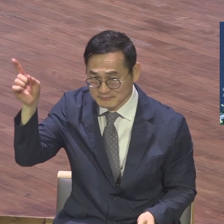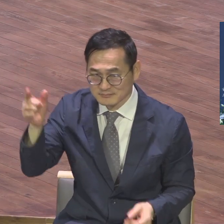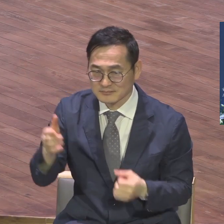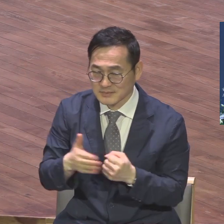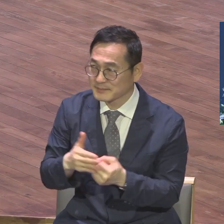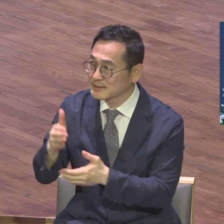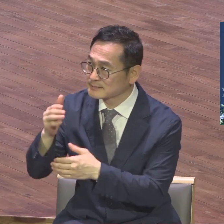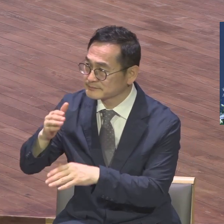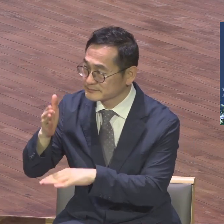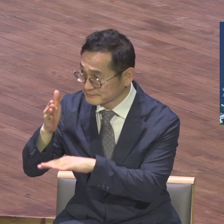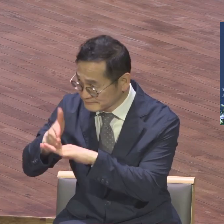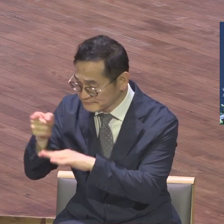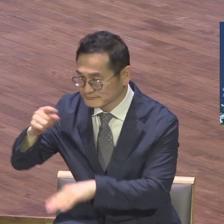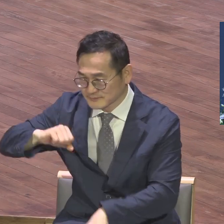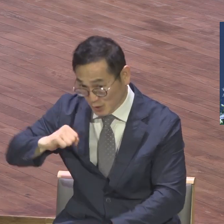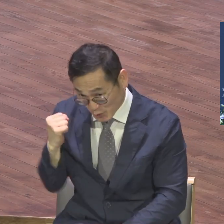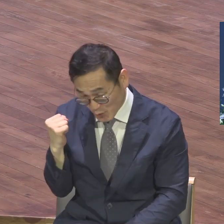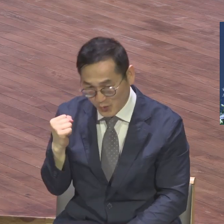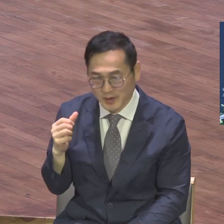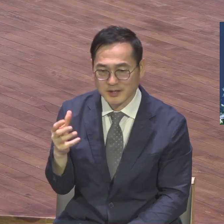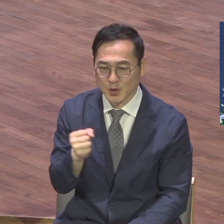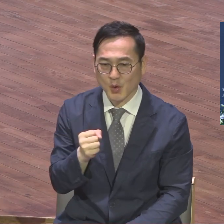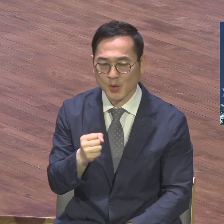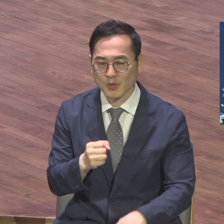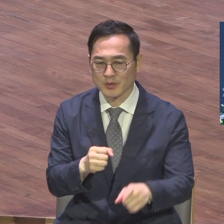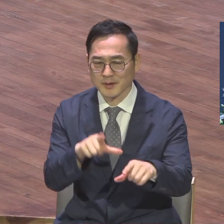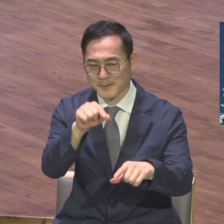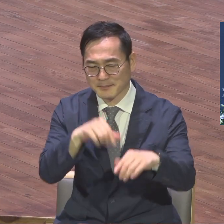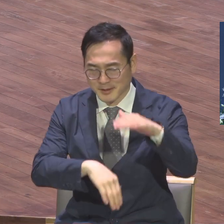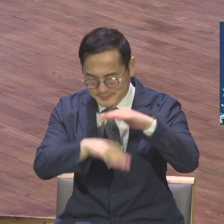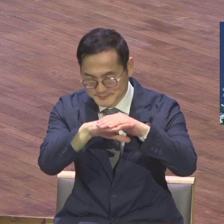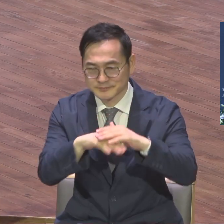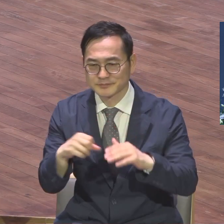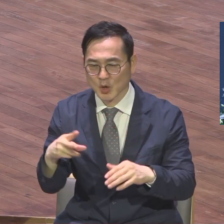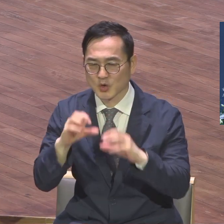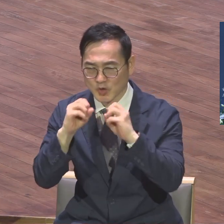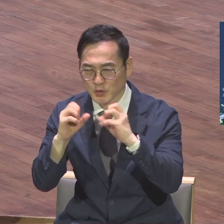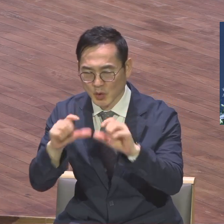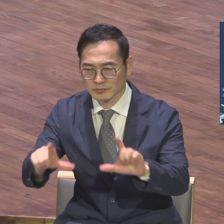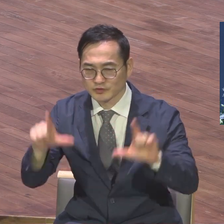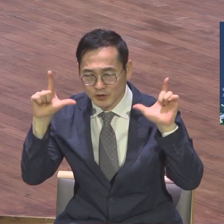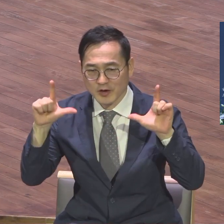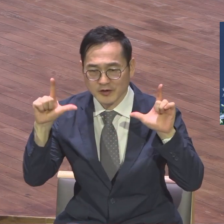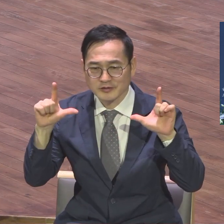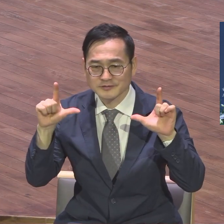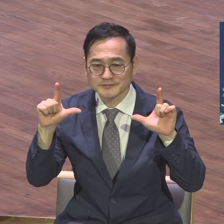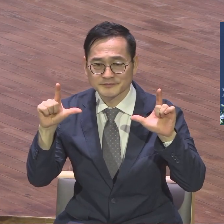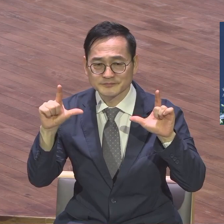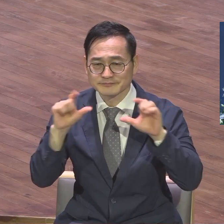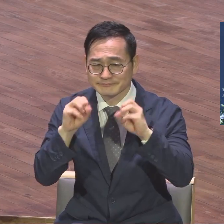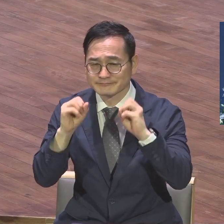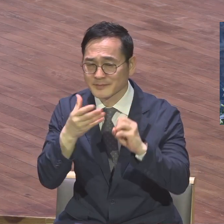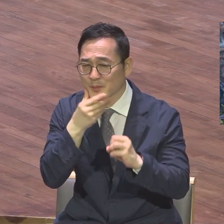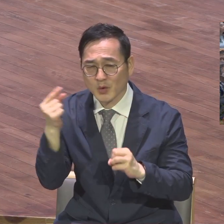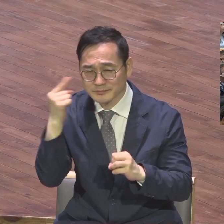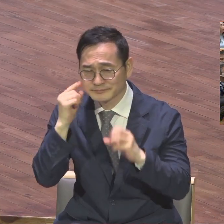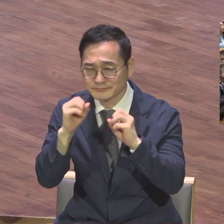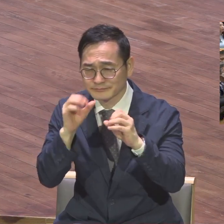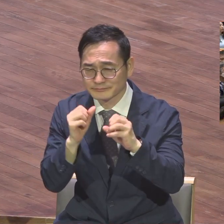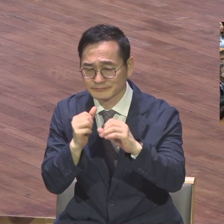주역 골육천도의 주역 사천망대 주역으로 당당하게 서시기를 주님의 이름으로